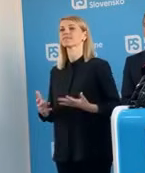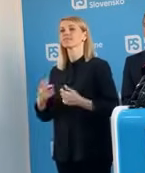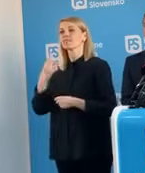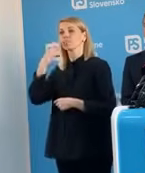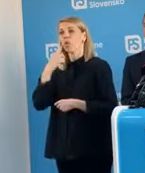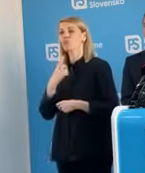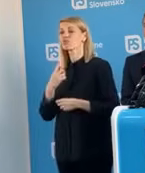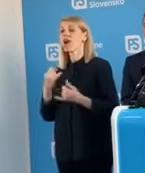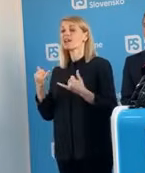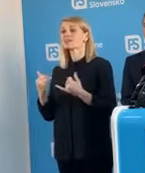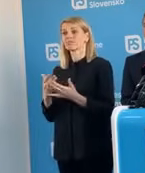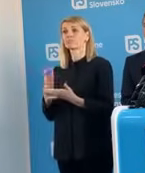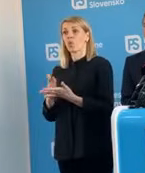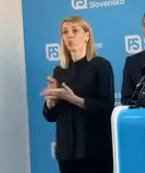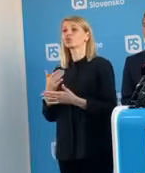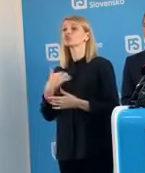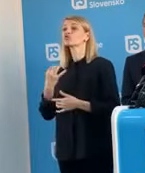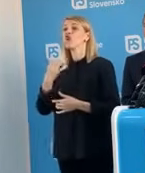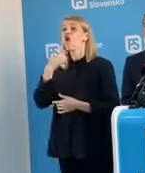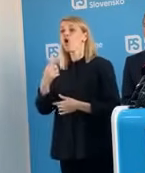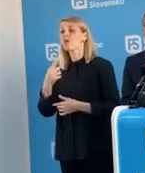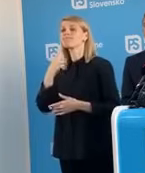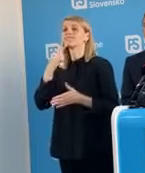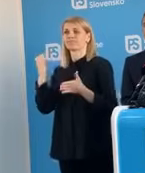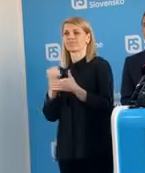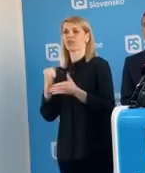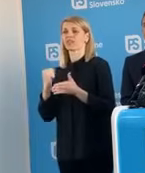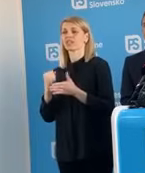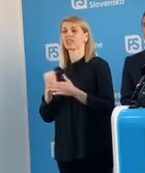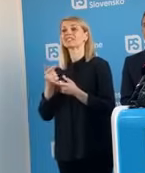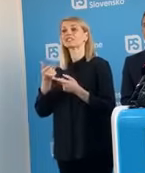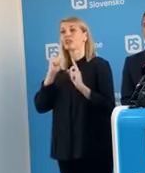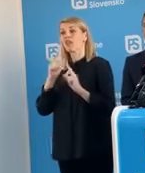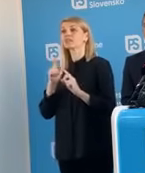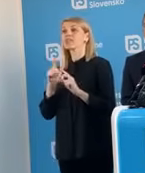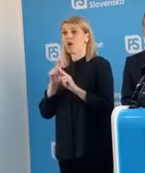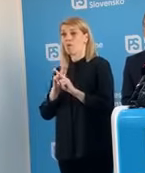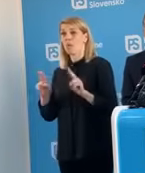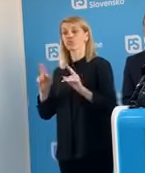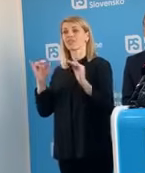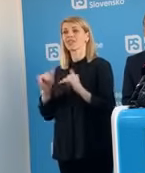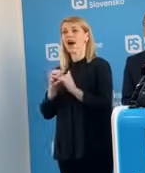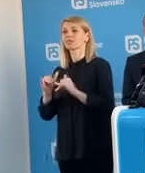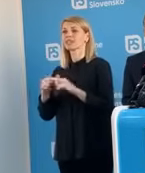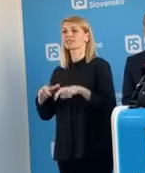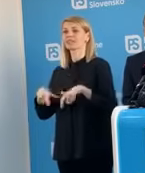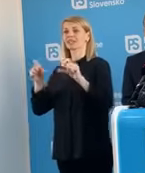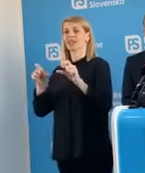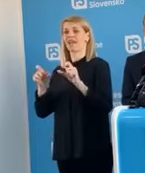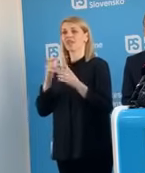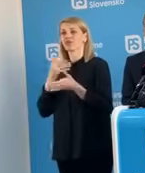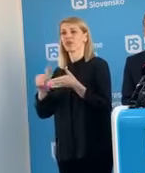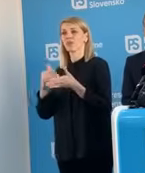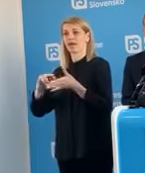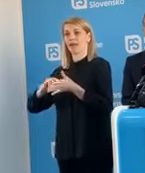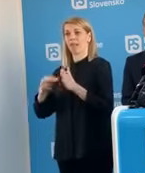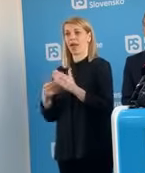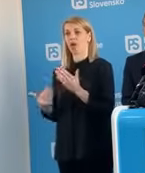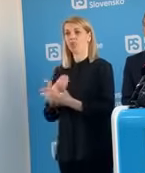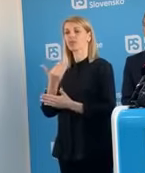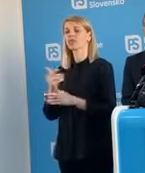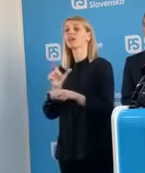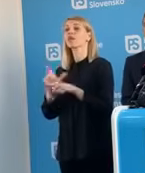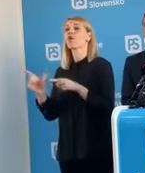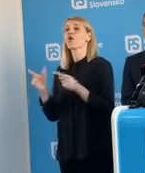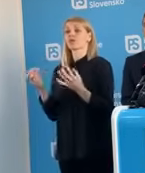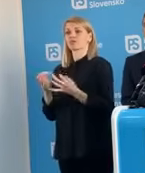Bohužiaľ sa potvrdzujú naše slova. Slovensku reálne hrozí, že sa mu zastaví čerpanie plánu obnovy kvôli